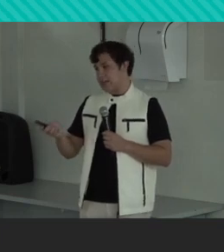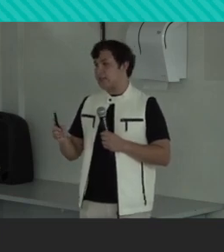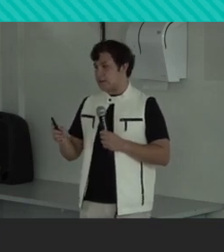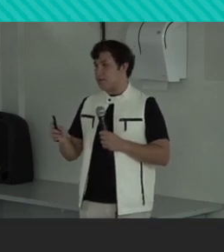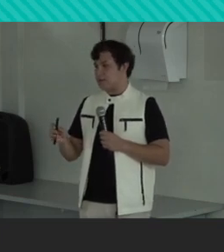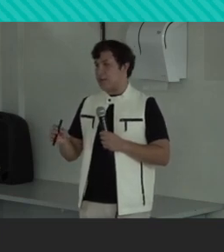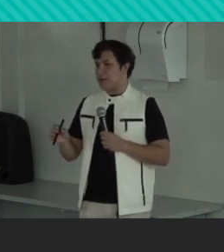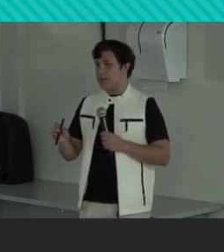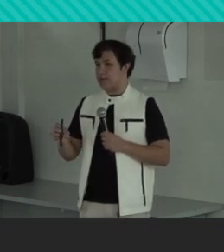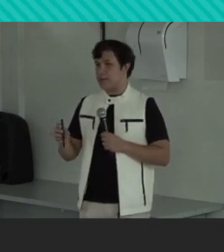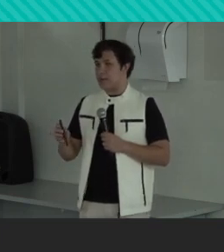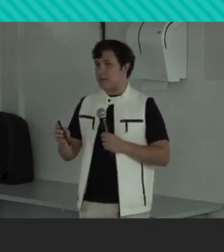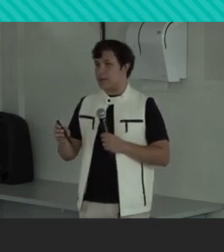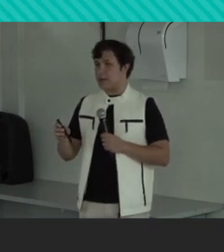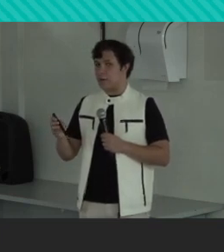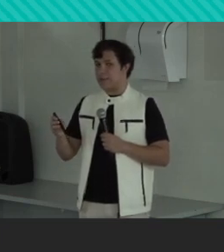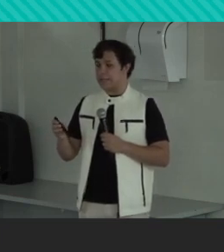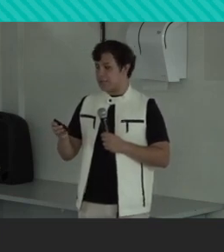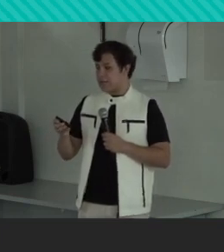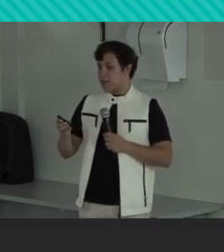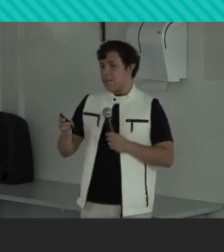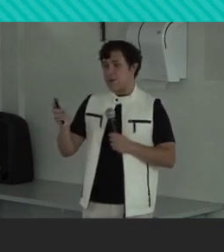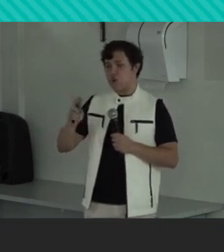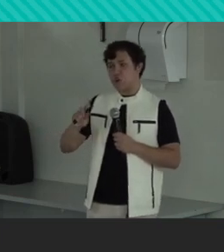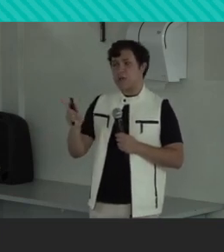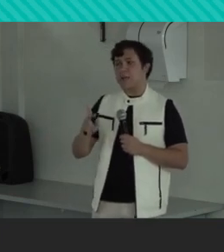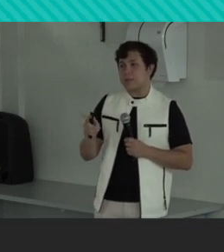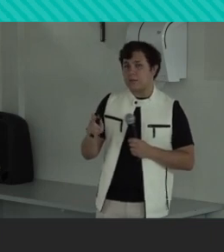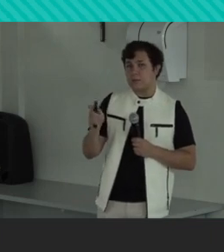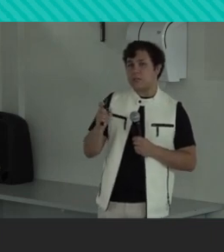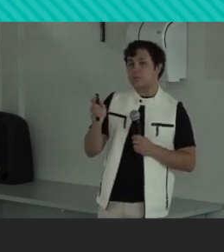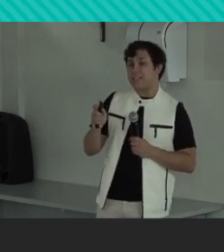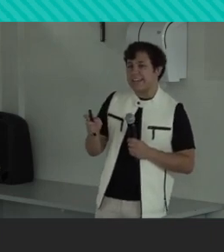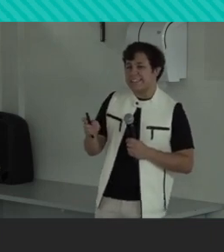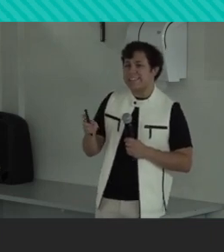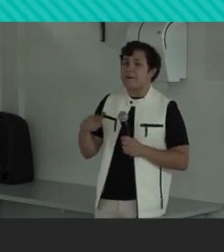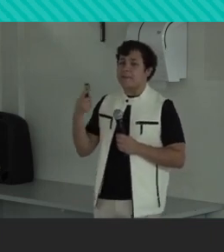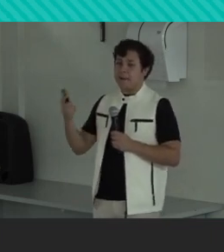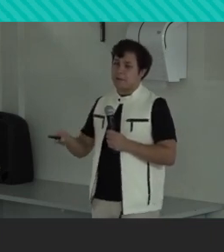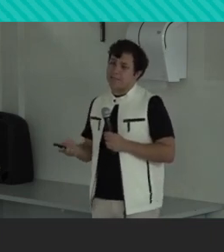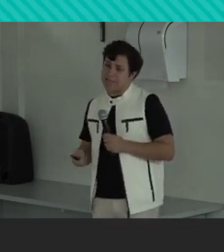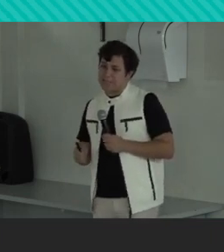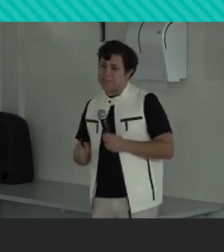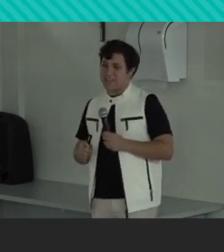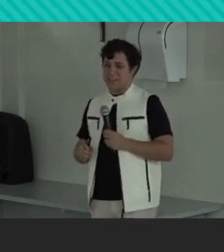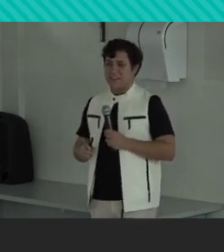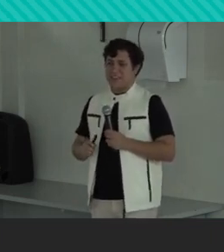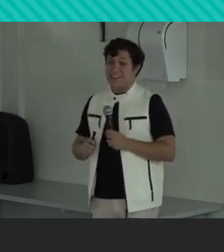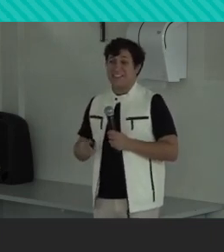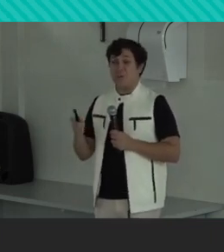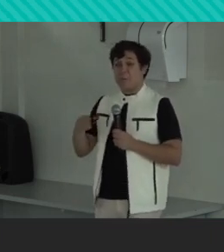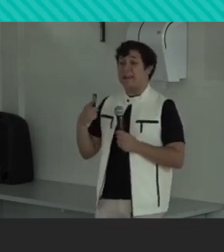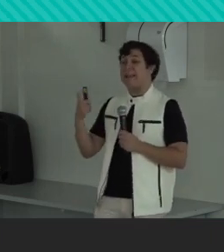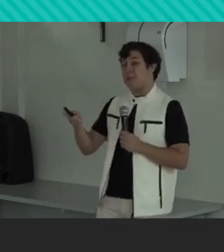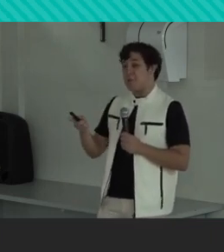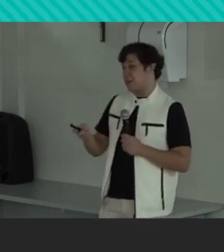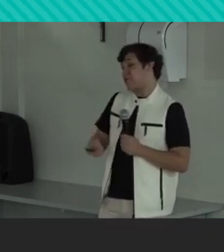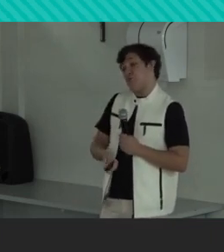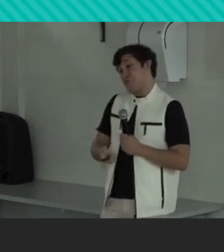tiene USAER lengua de señas, pero no todos los de USAER saben lengua de señas bien. Y es complicado porque es todo un